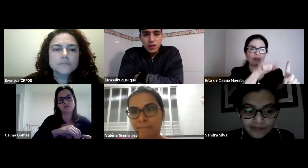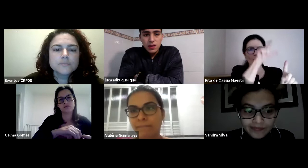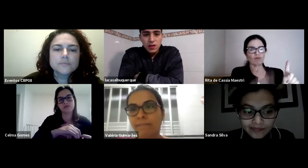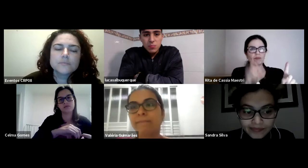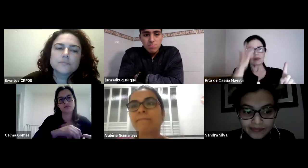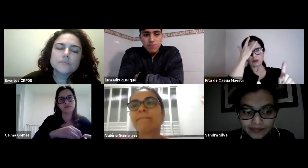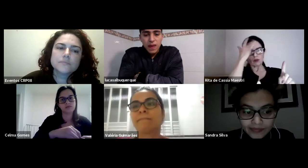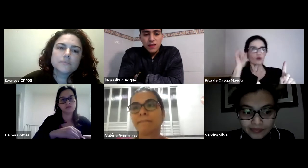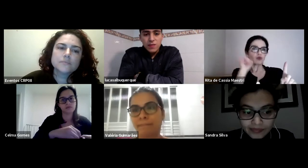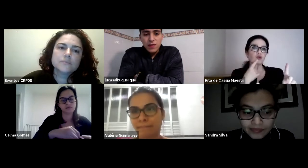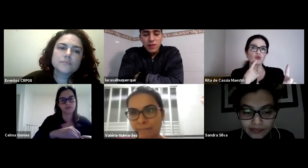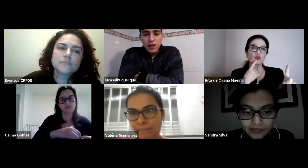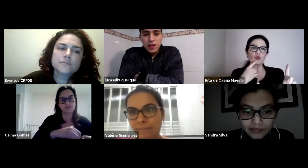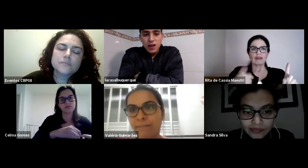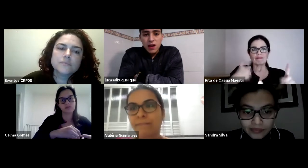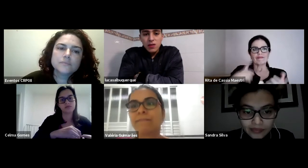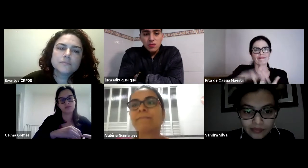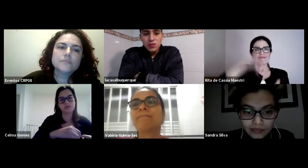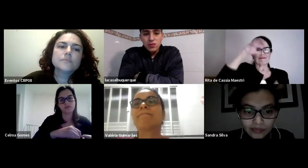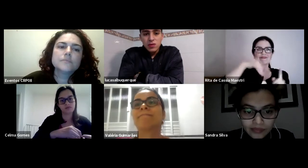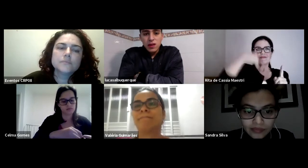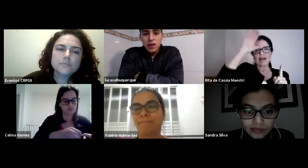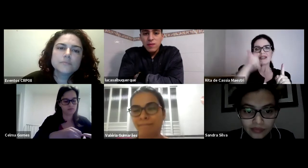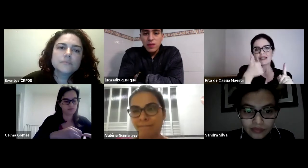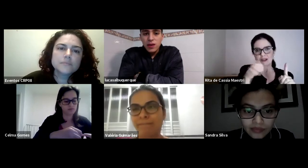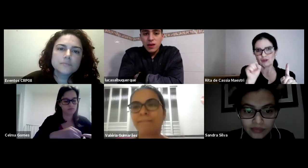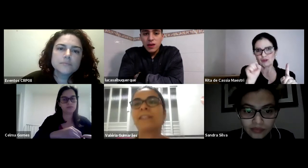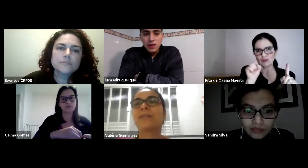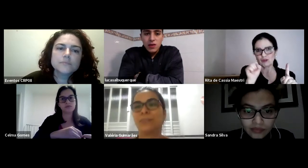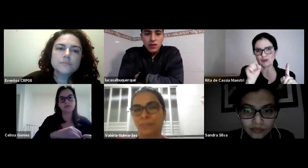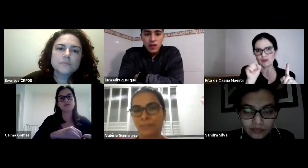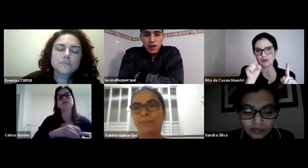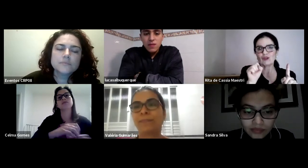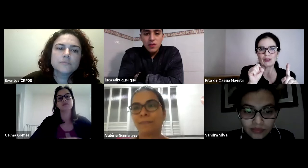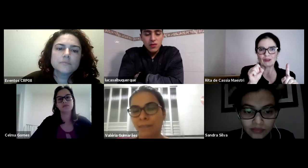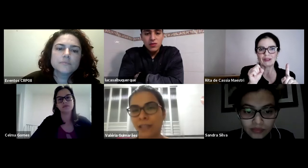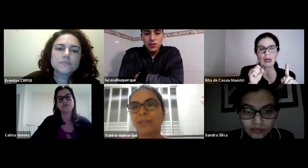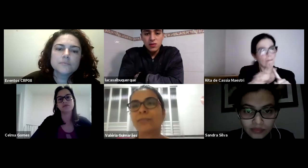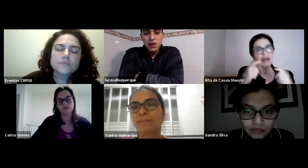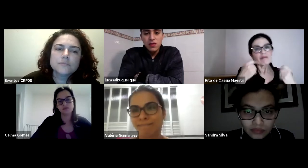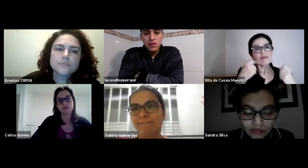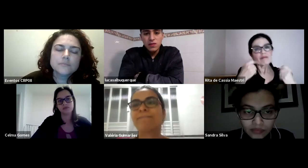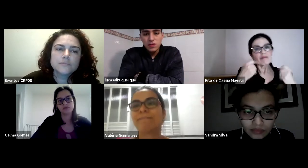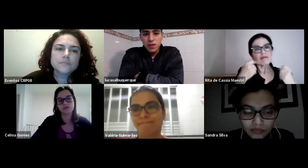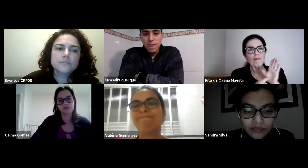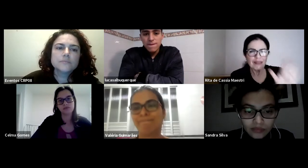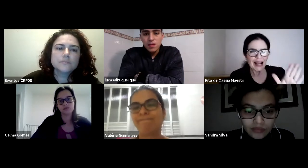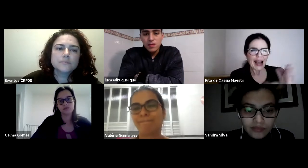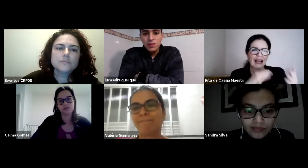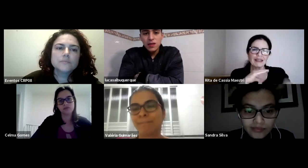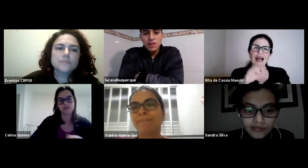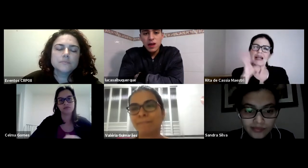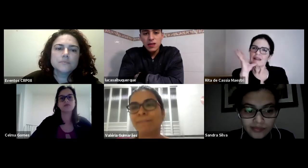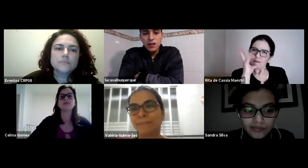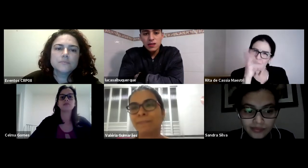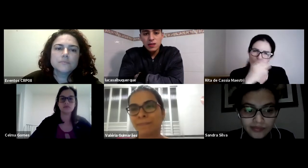porque às vezes para a família deixar o surdo, né? Mesmo que ele seja maior de idade, maior de 18, é difícil. Então você